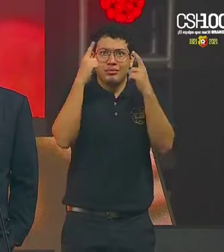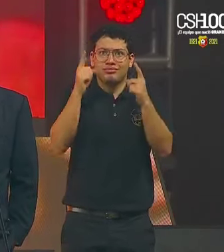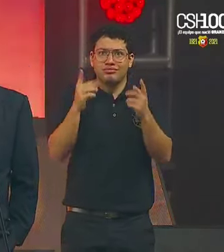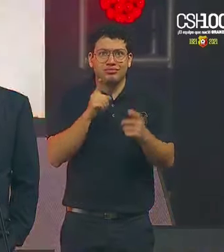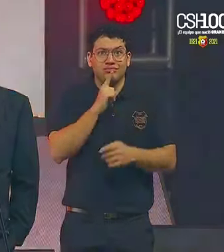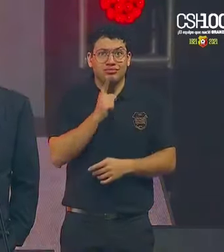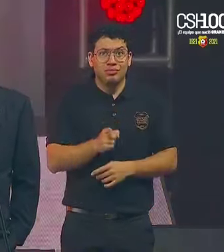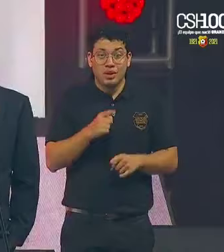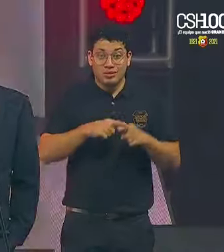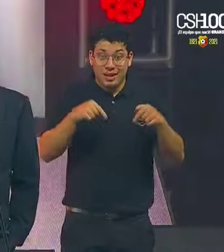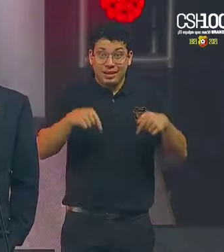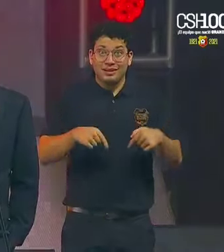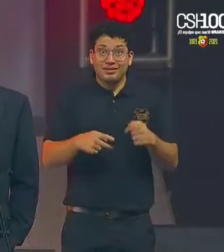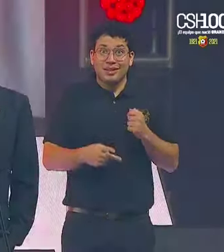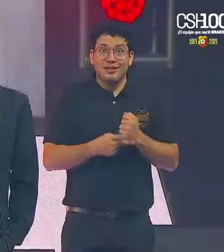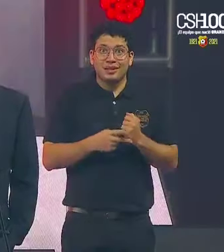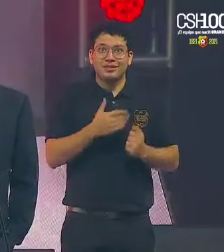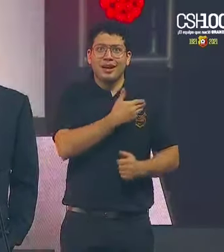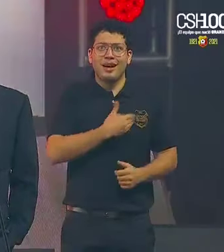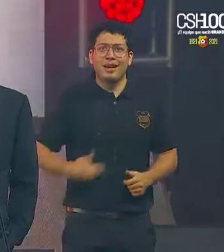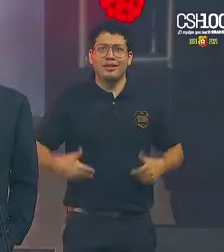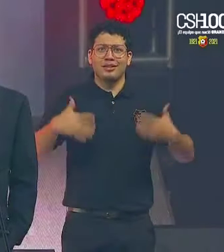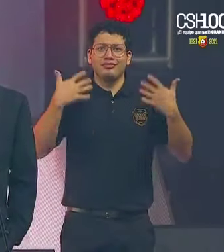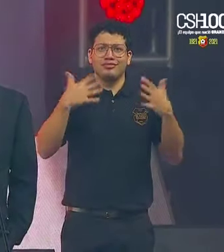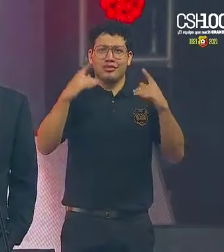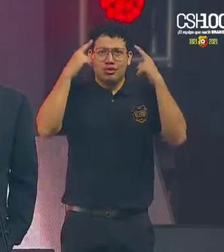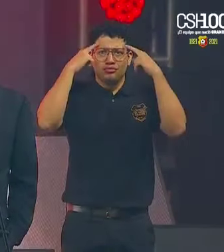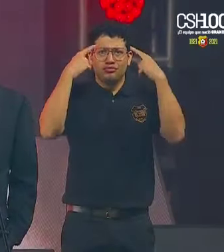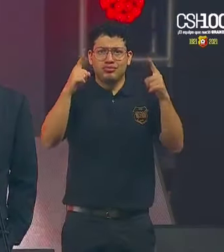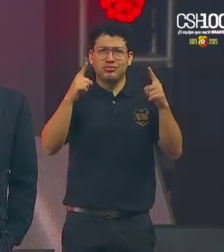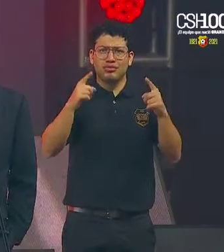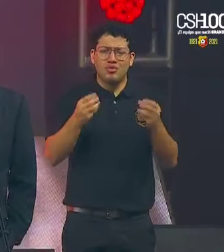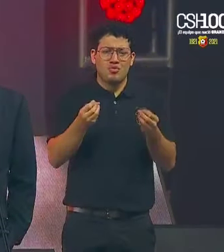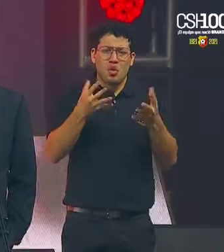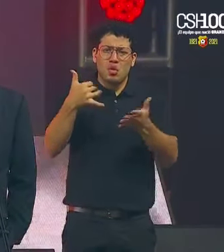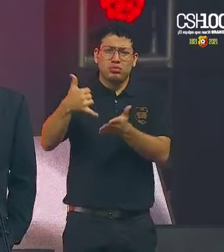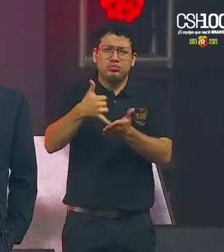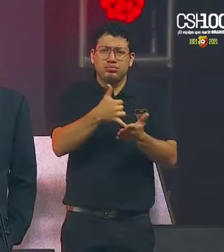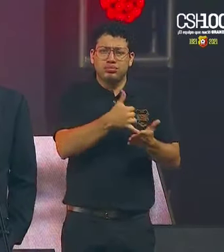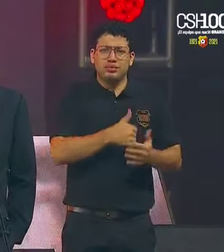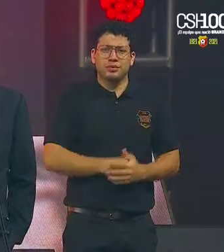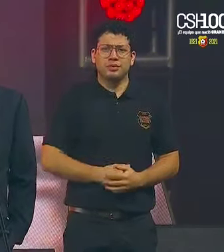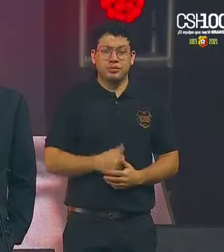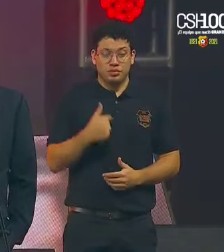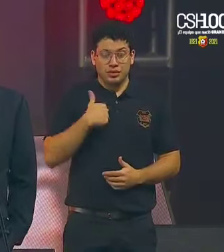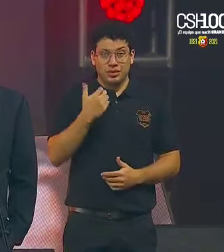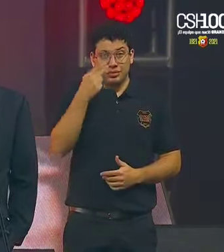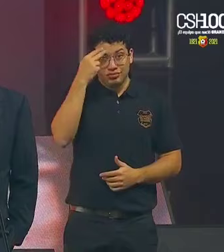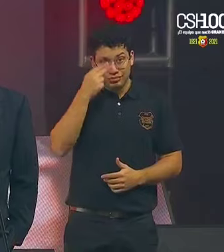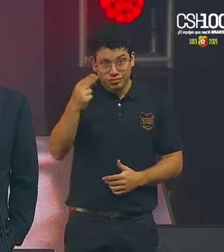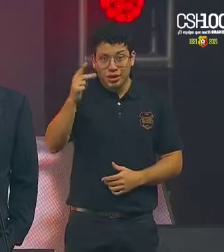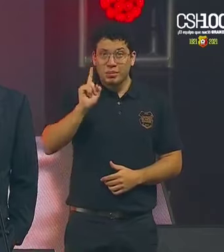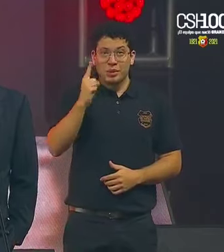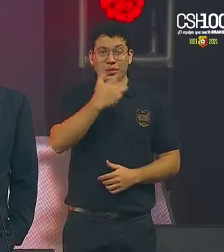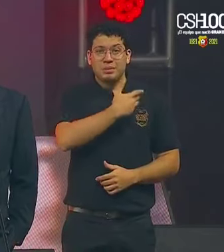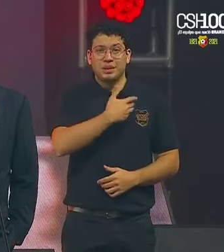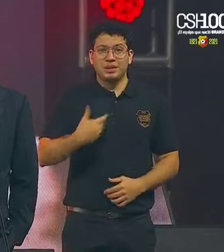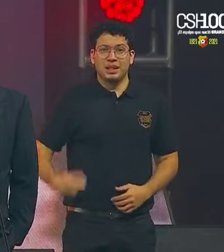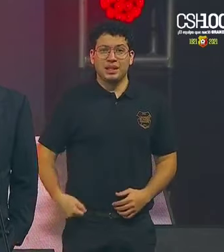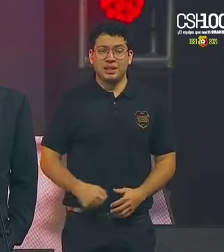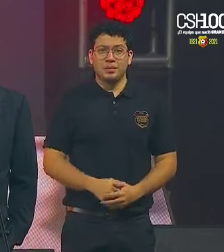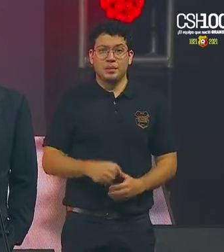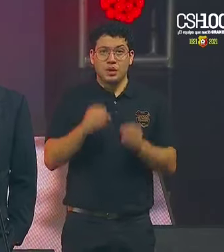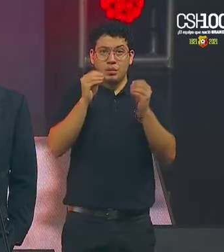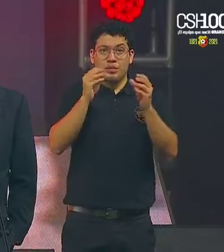alcanzó con muchos logros. Me corresponde honrar la herencia de nuestro primer presidente, el profesor Luis